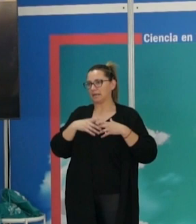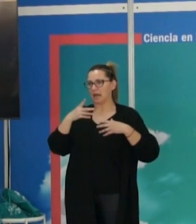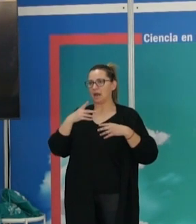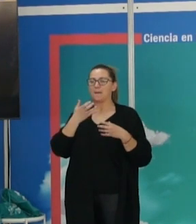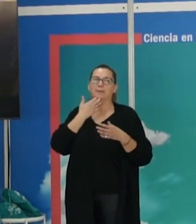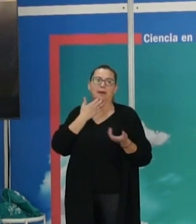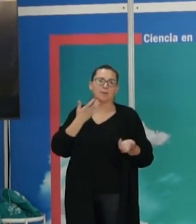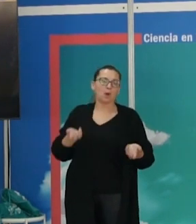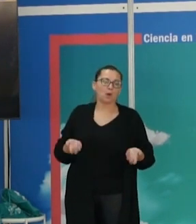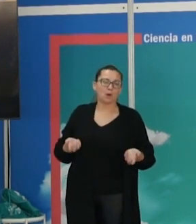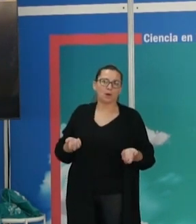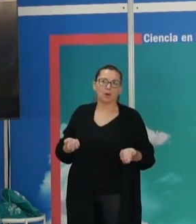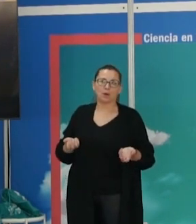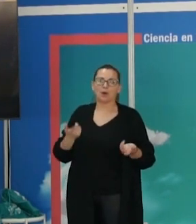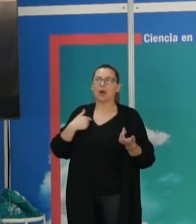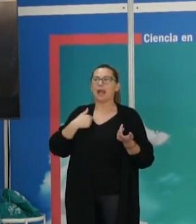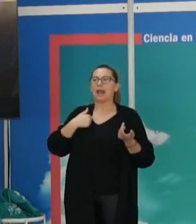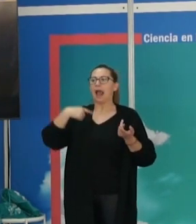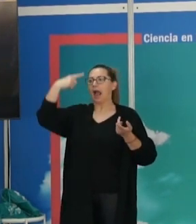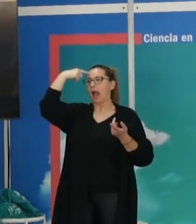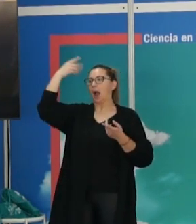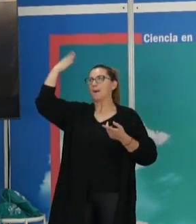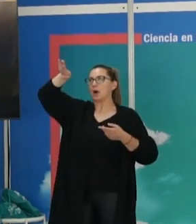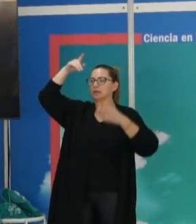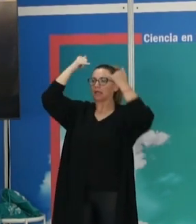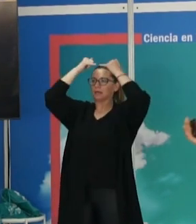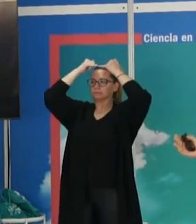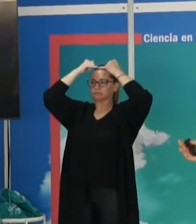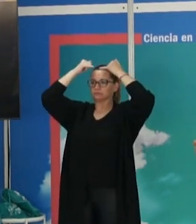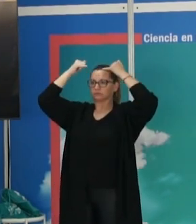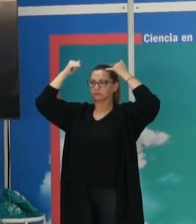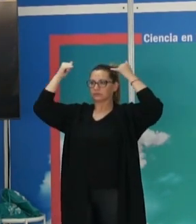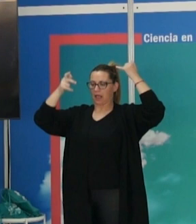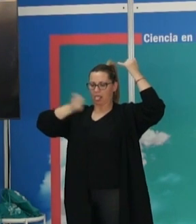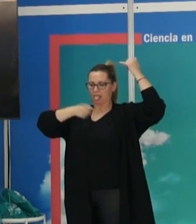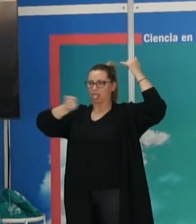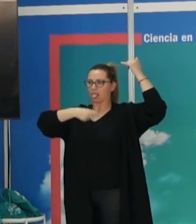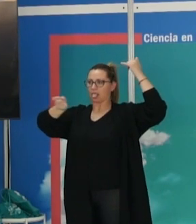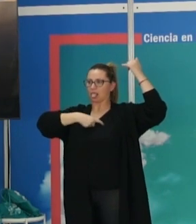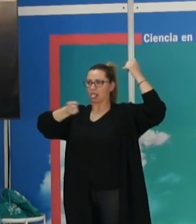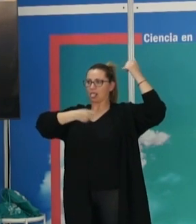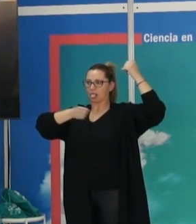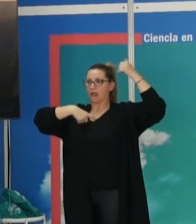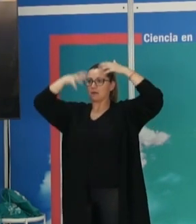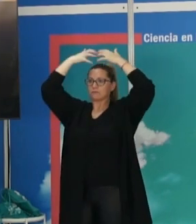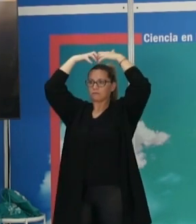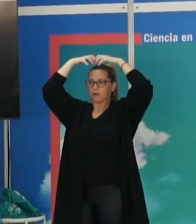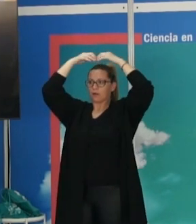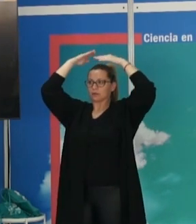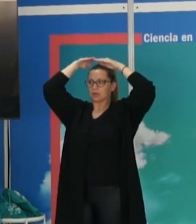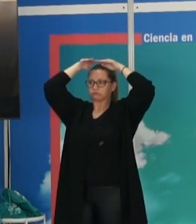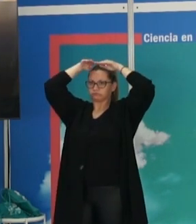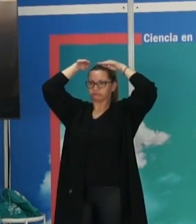por ejemplo el estado de muerte encefálica, en el que el corazón late pero el cerebro ha dejado de funcionar. En fin,